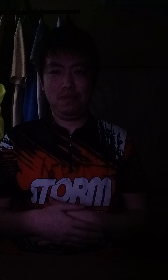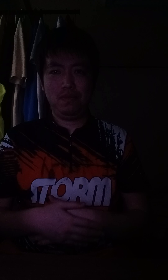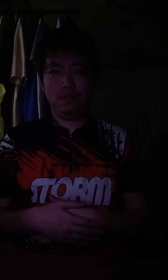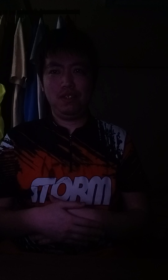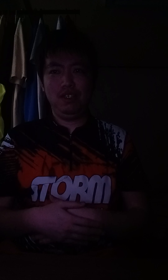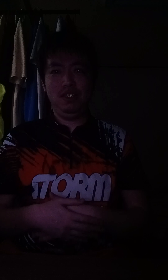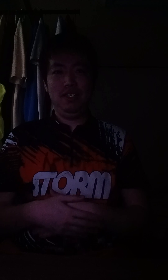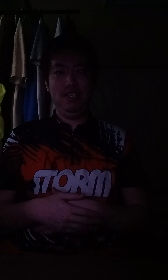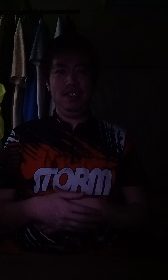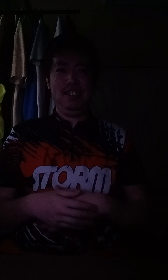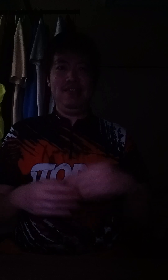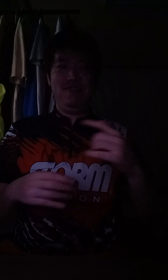한번 나가와.